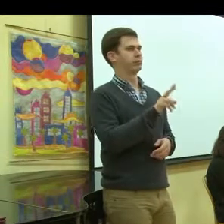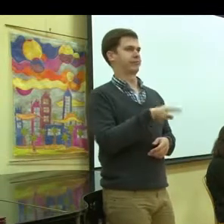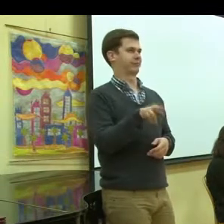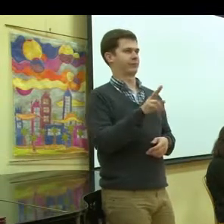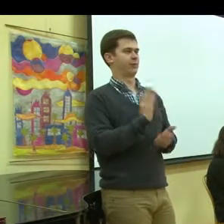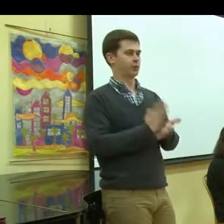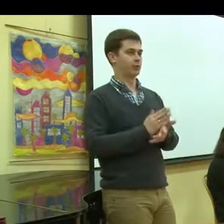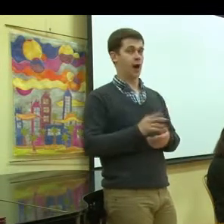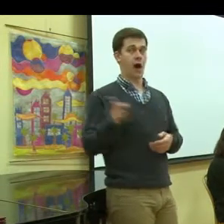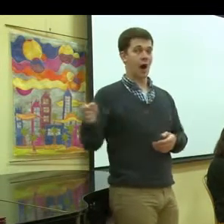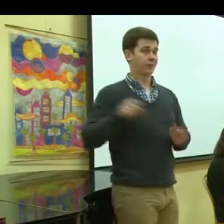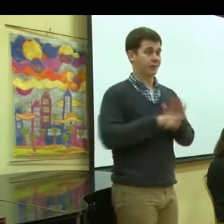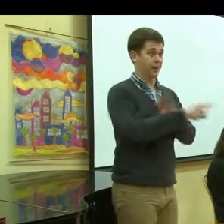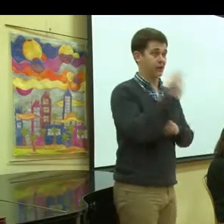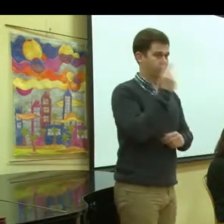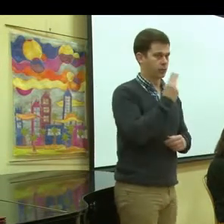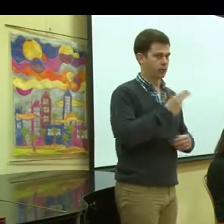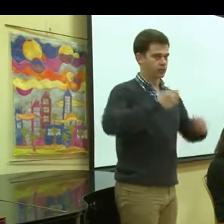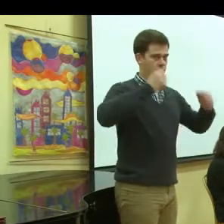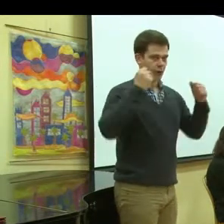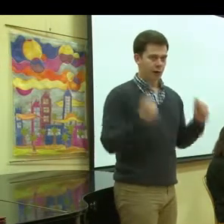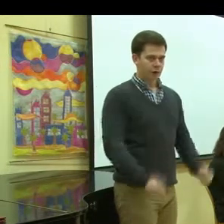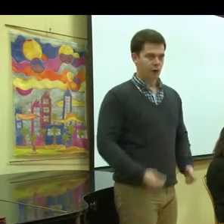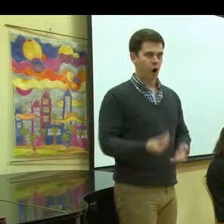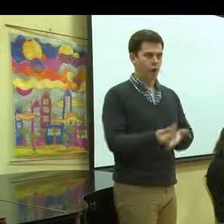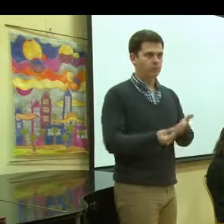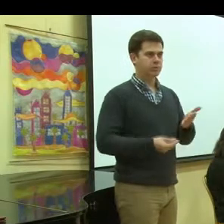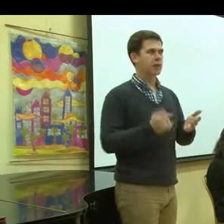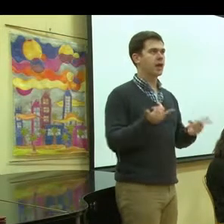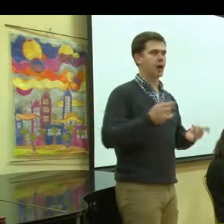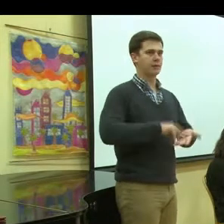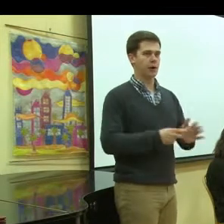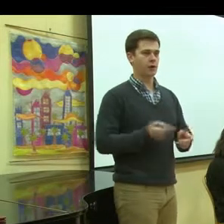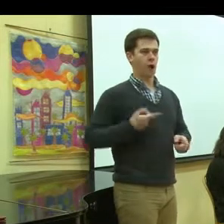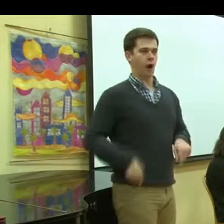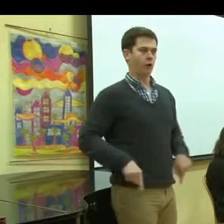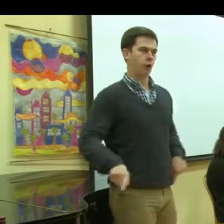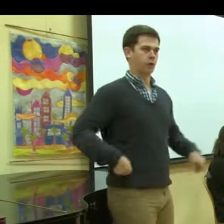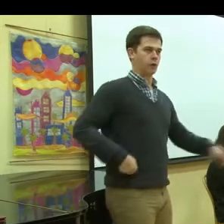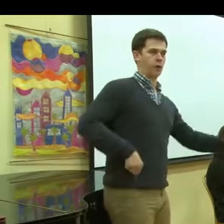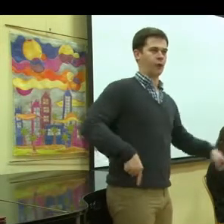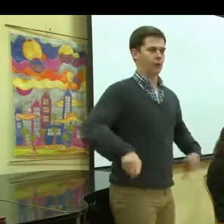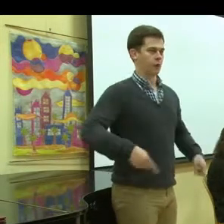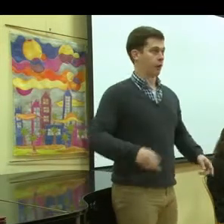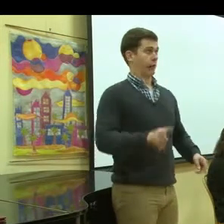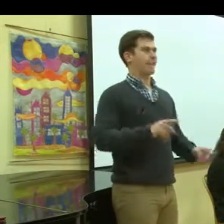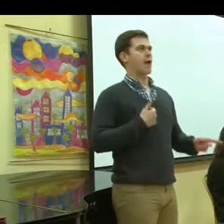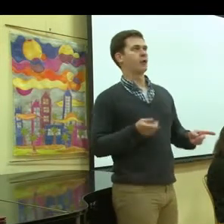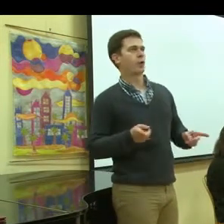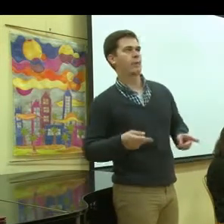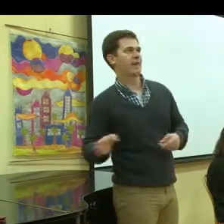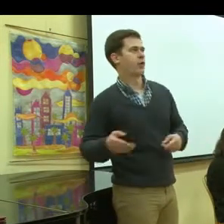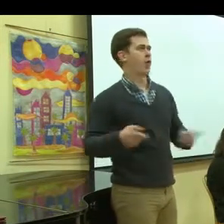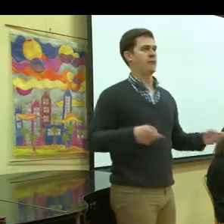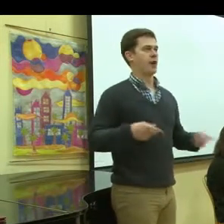filmu. Trudno jest opisywać taniec. Bardzo trudno. Tym bardziej, że taniec wiruje, trwa i zanim człowiek zbierze się do tego, żeby